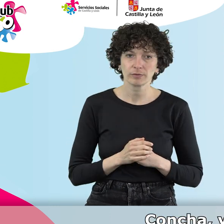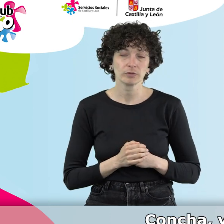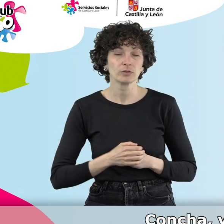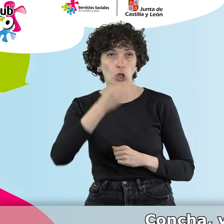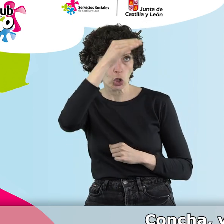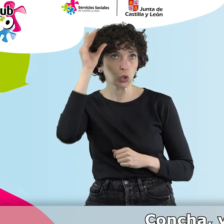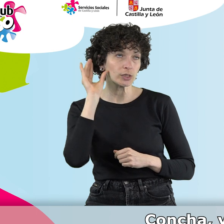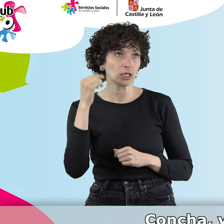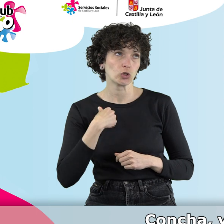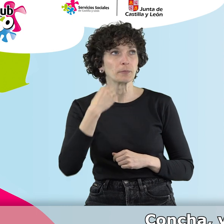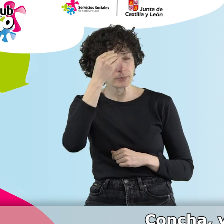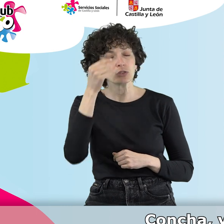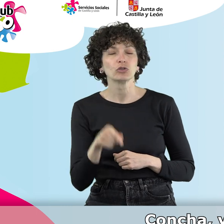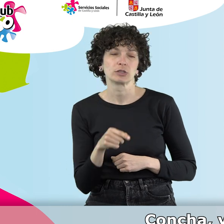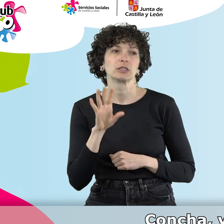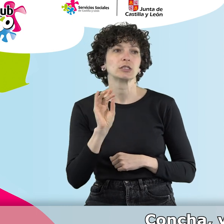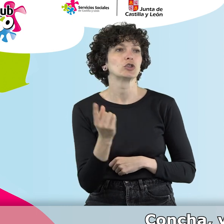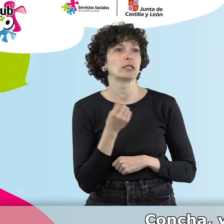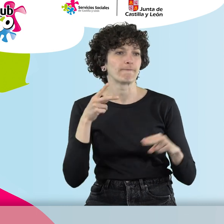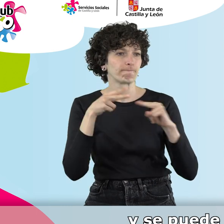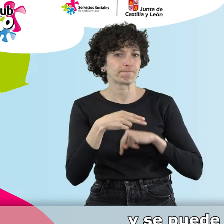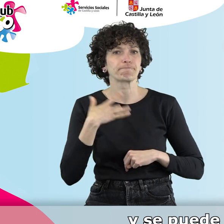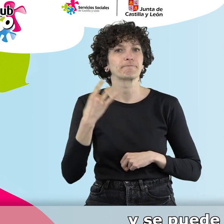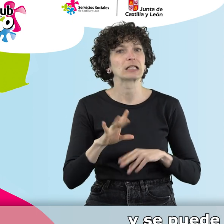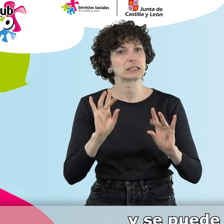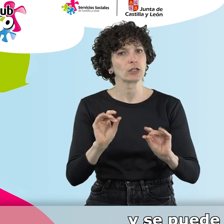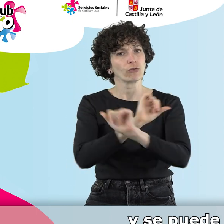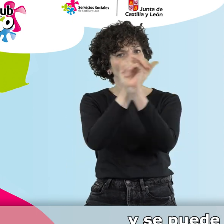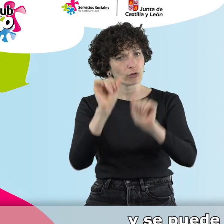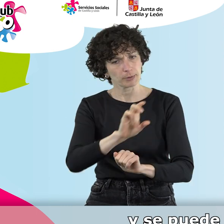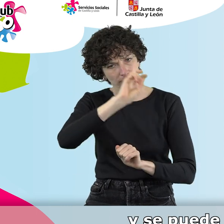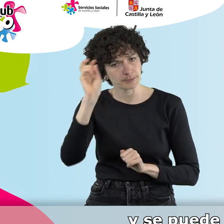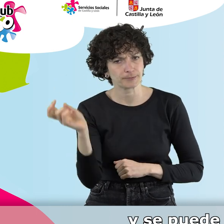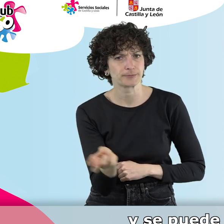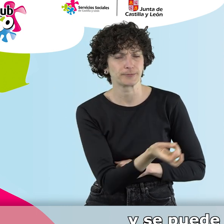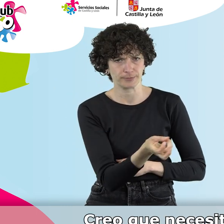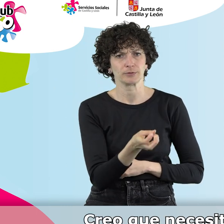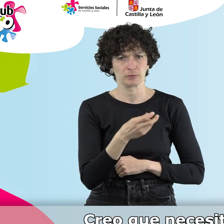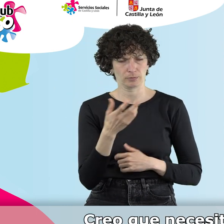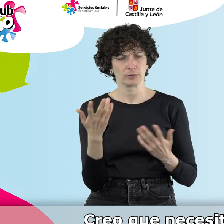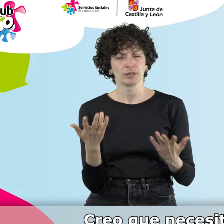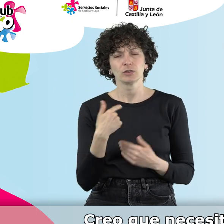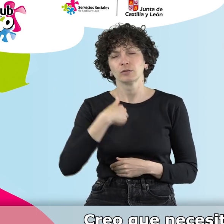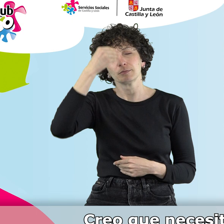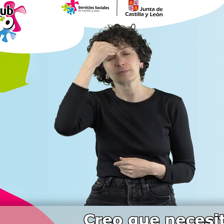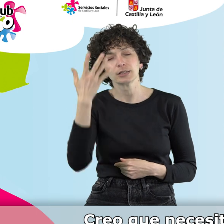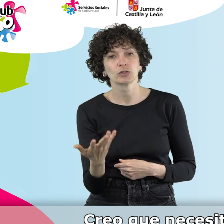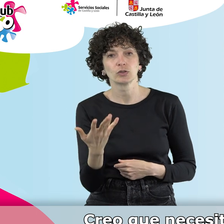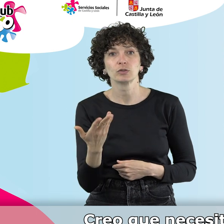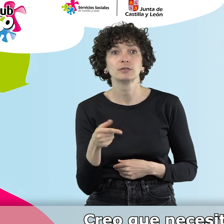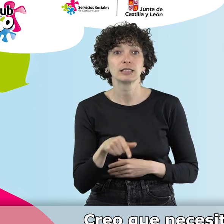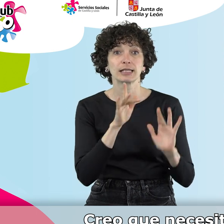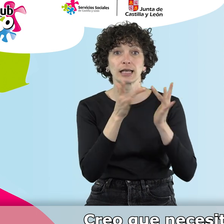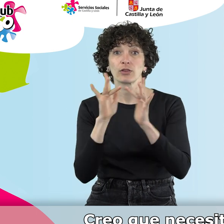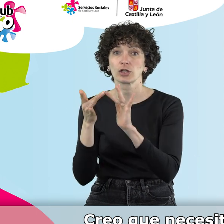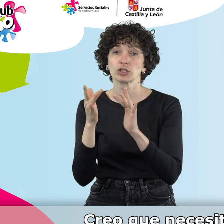creo que la soledad se puede prevenir. Y se puede prevenir de muchas maneras, ¿no? Creo que necesitamos